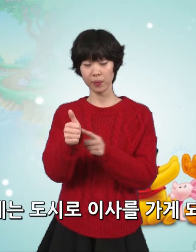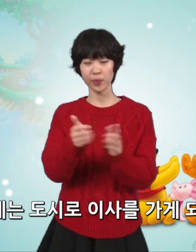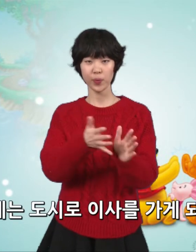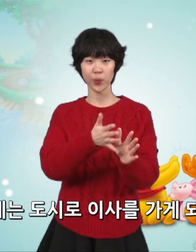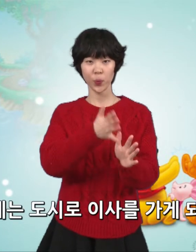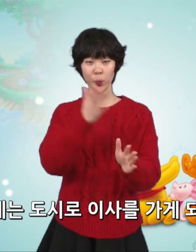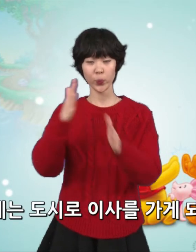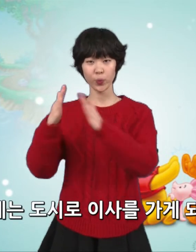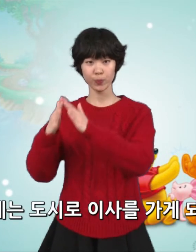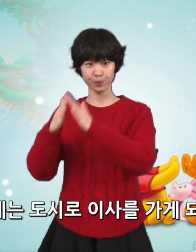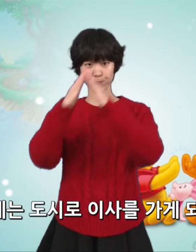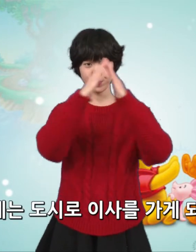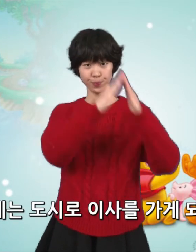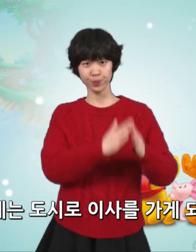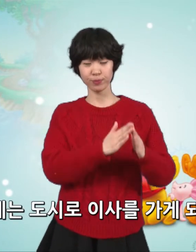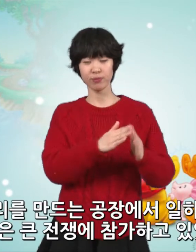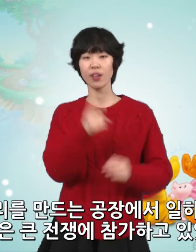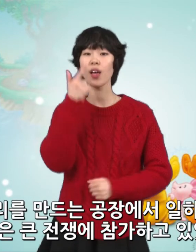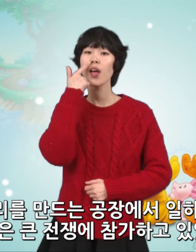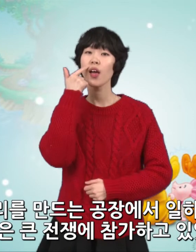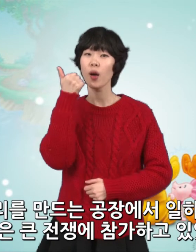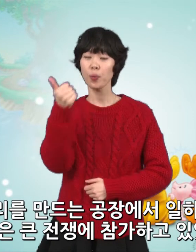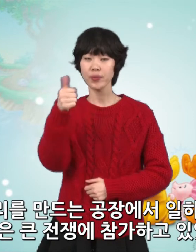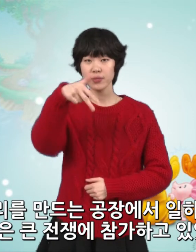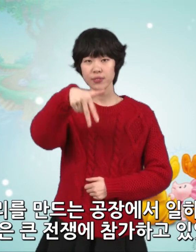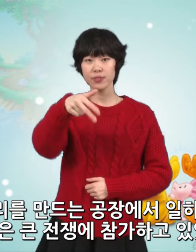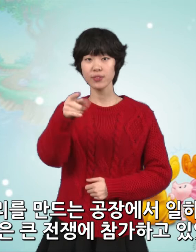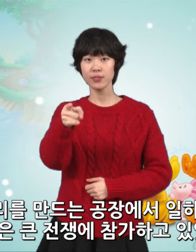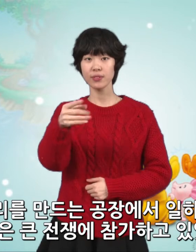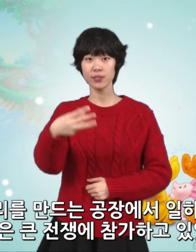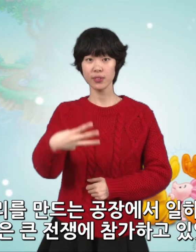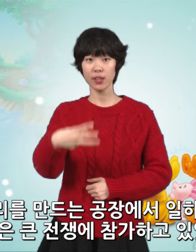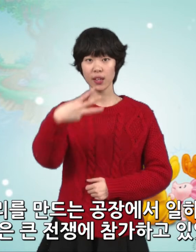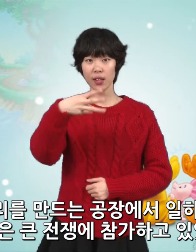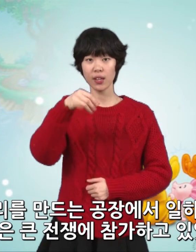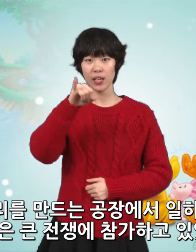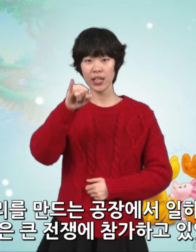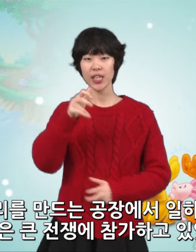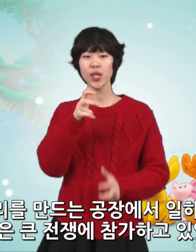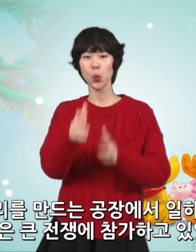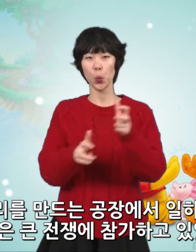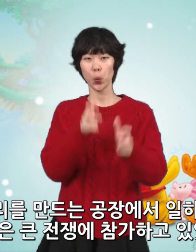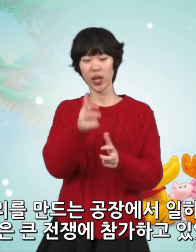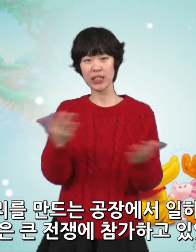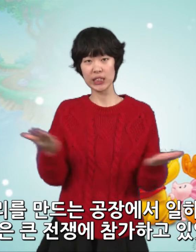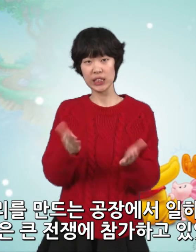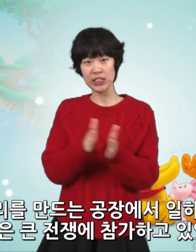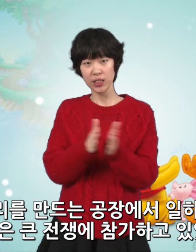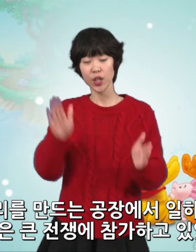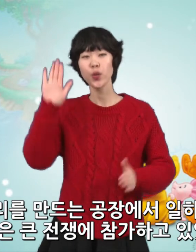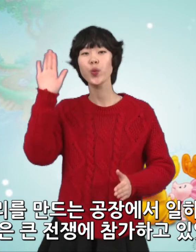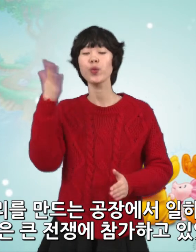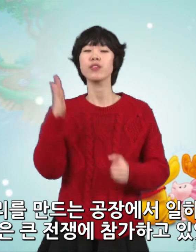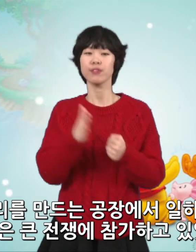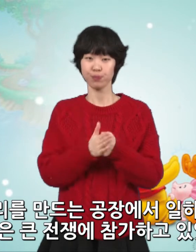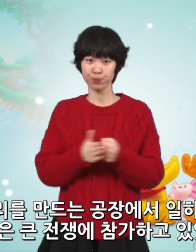월트네는 도시로 이사를 가게 되었어요. 아버지가 젤리를 만드는 공장에서 일하게 되었거든요. 그 당시